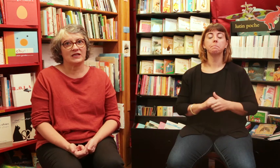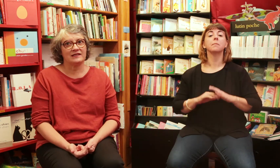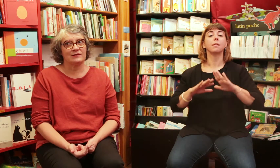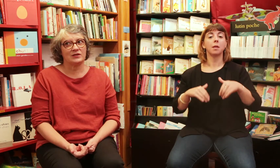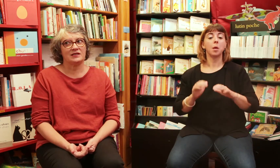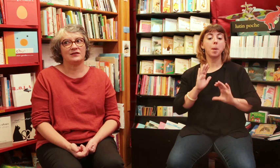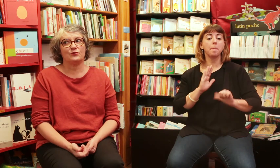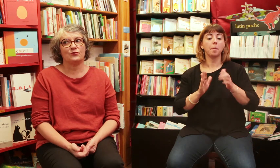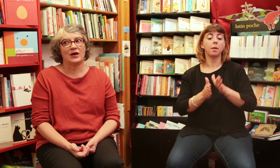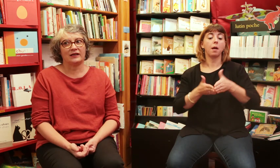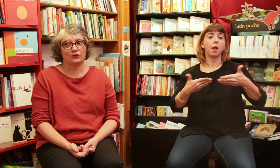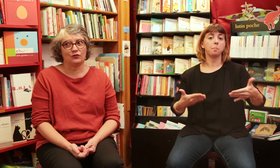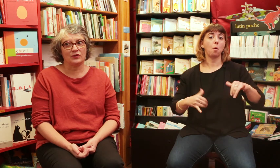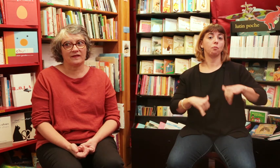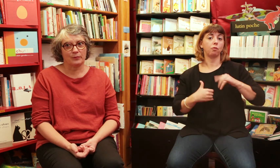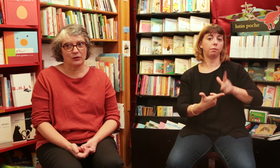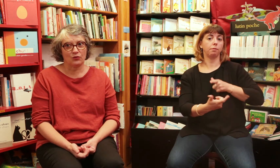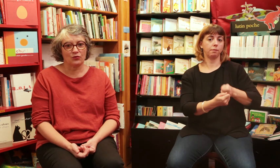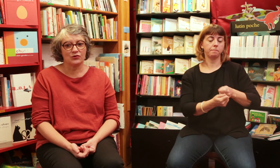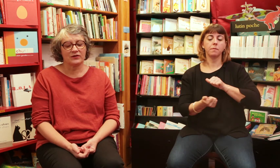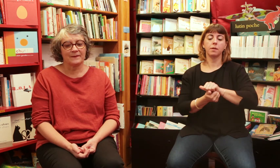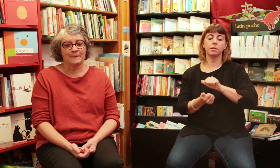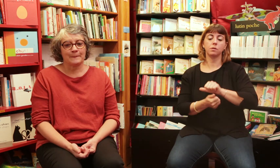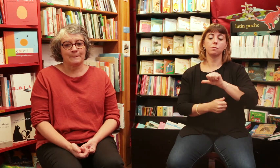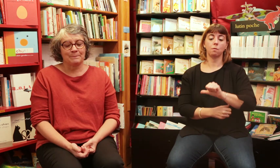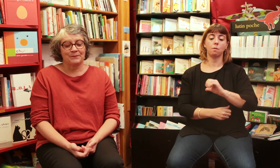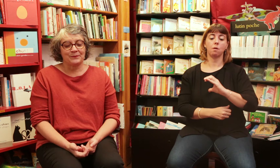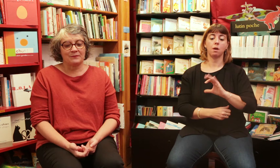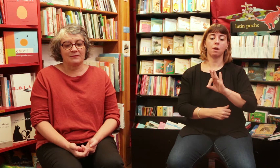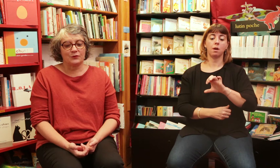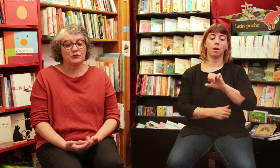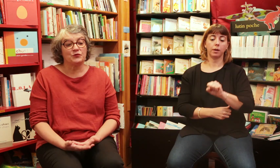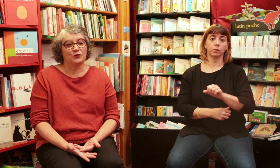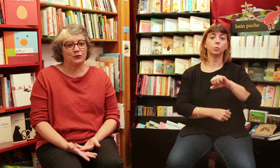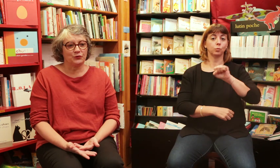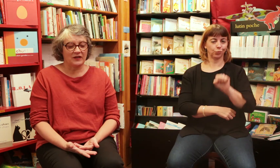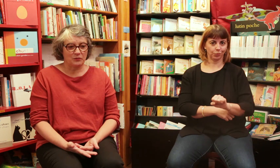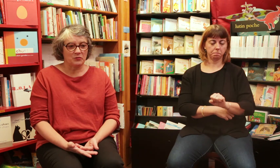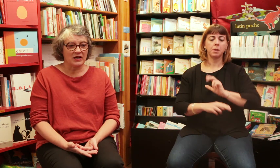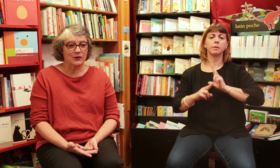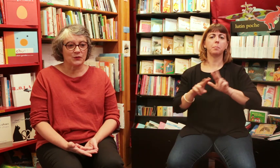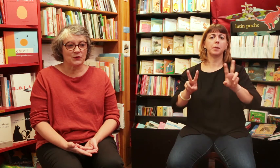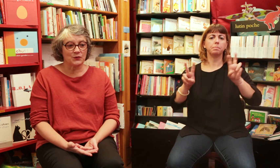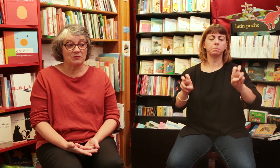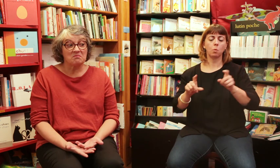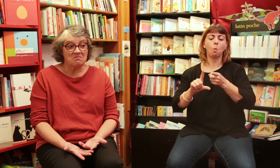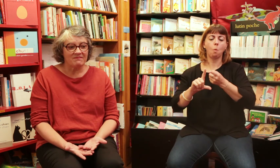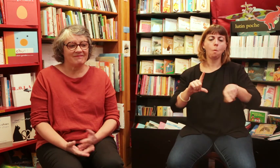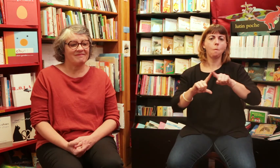album jeunesse aux éditions Actes Sud qui s'appelle Rond Rouge. Donc je me suis rendu compte à ce moment-là